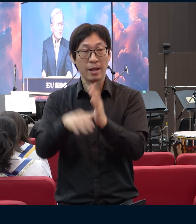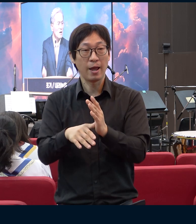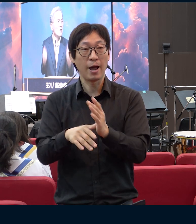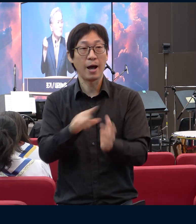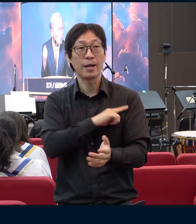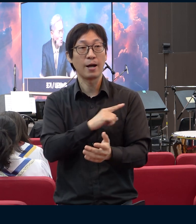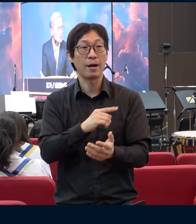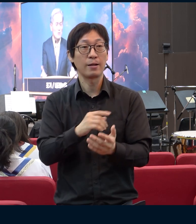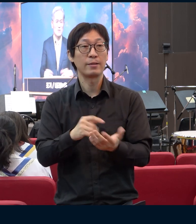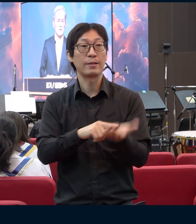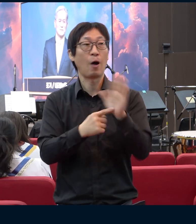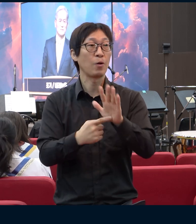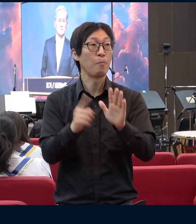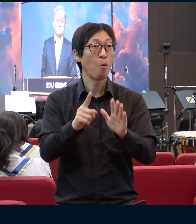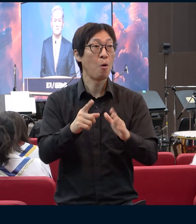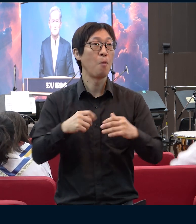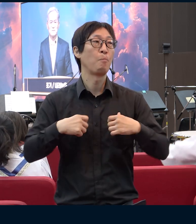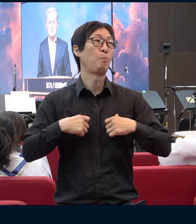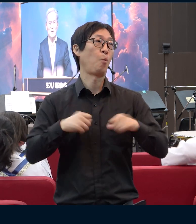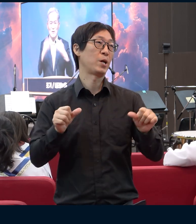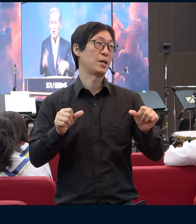바로 뭐냐? 포기였어요.